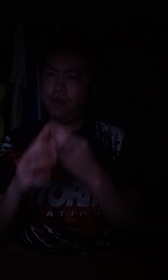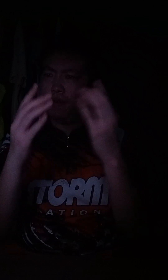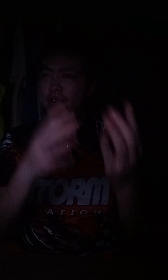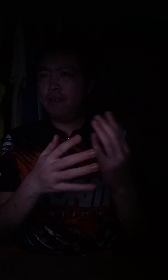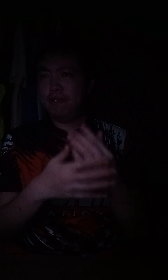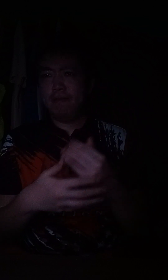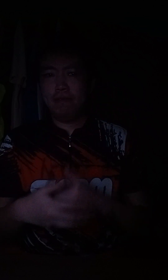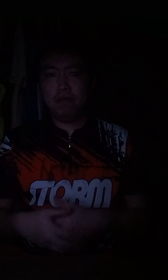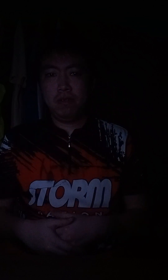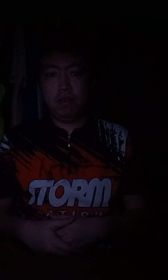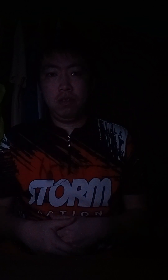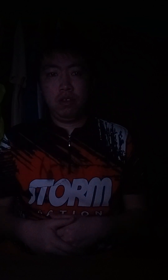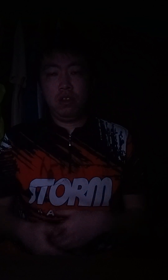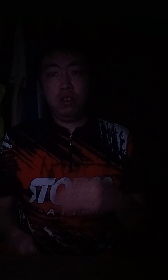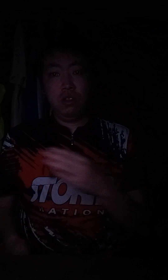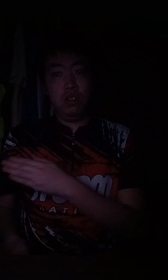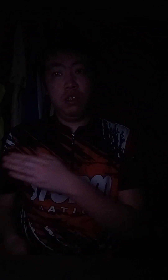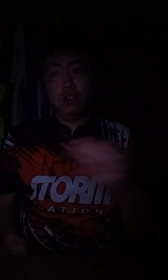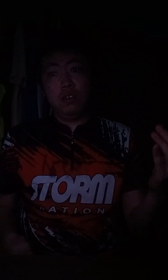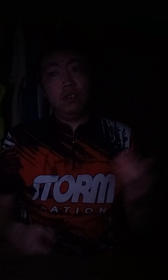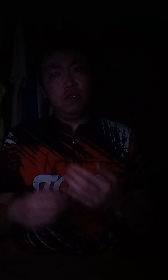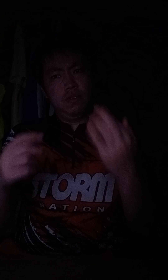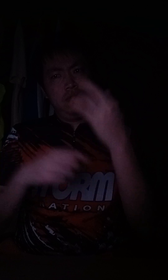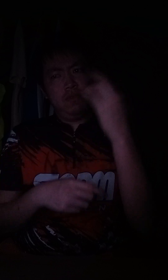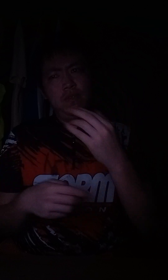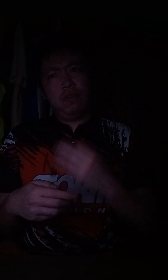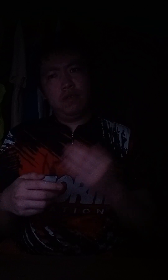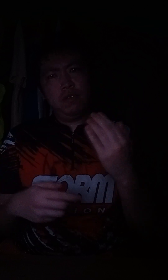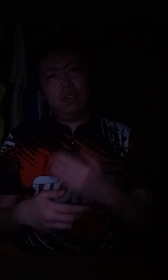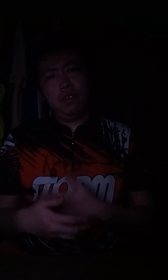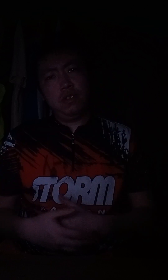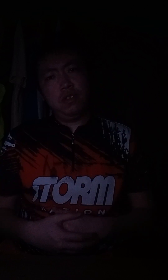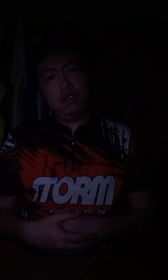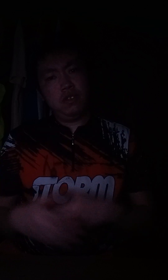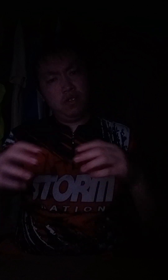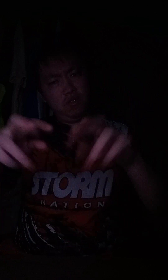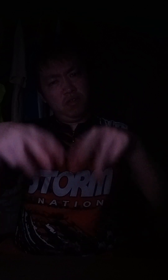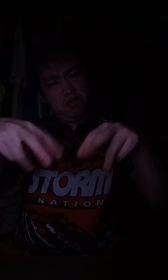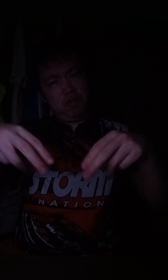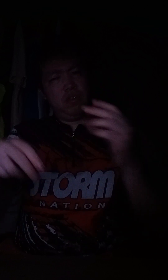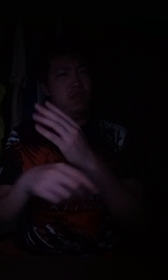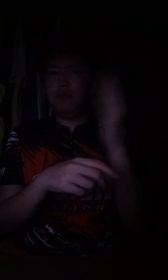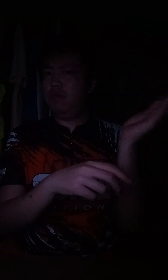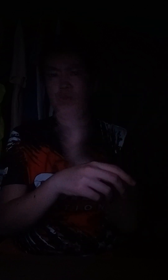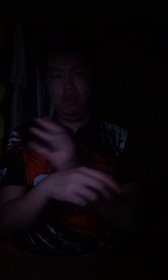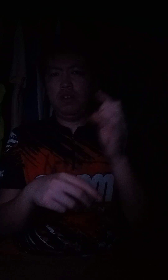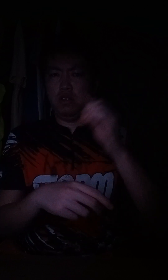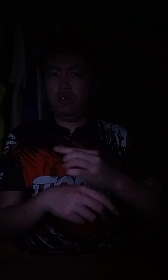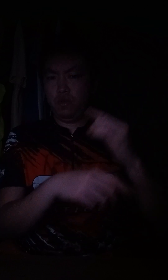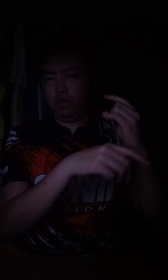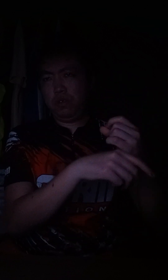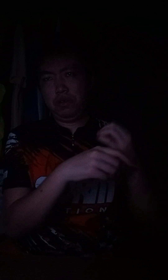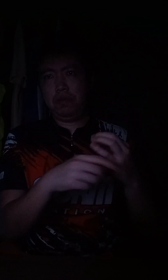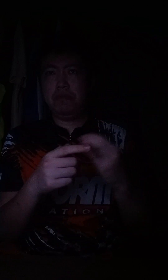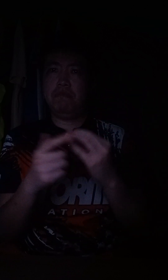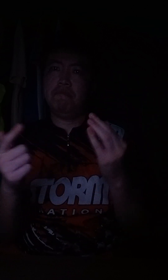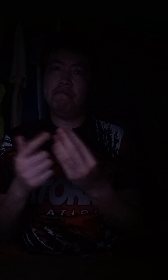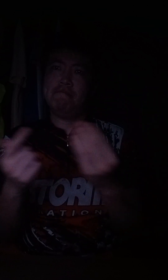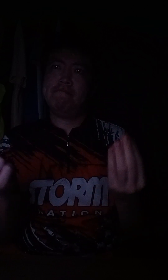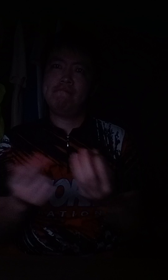입었습니다. 경찰은 어두운 빗길에 운전자가 앞서가던 굴착기를 제때 발견하지 못해 사고가 난 것으로 보고 화물차